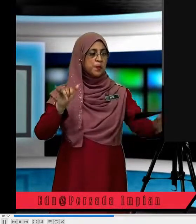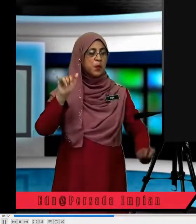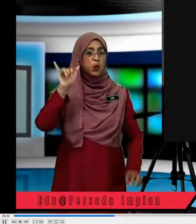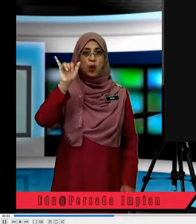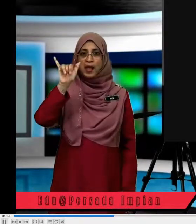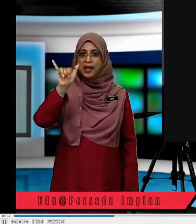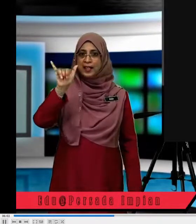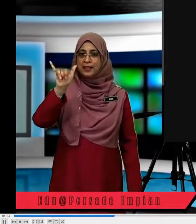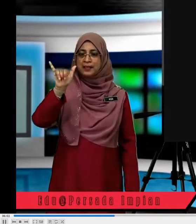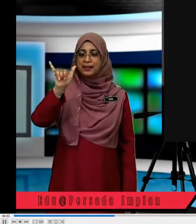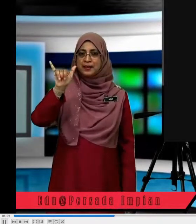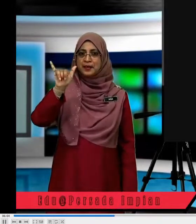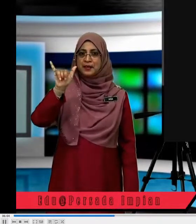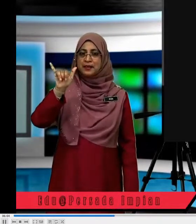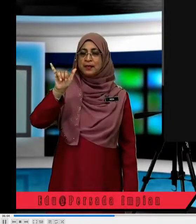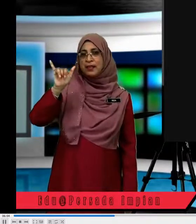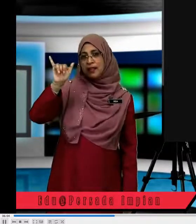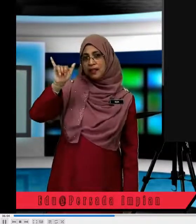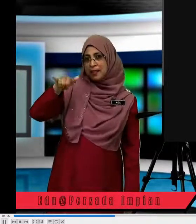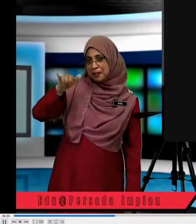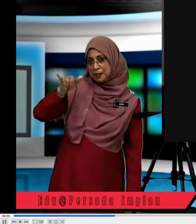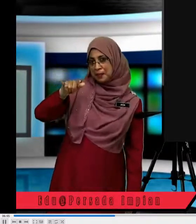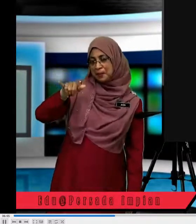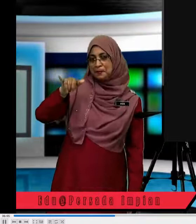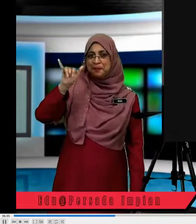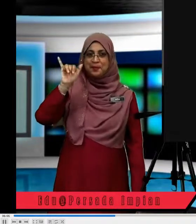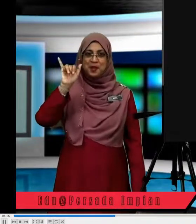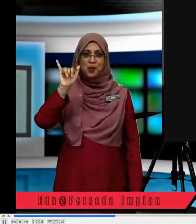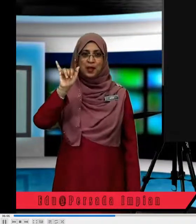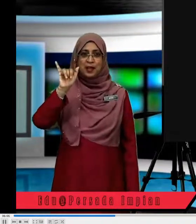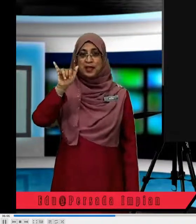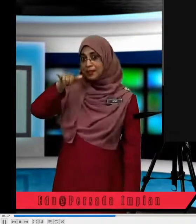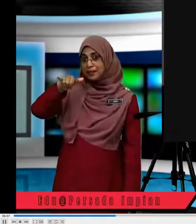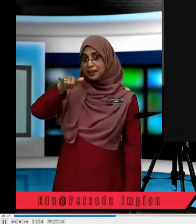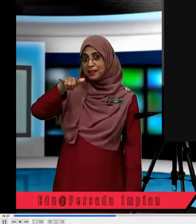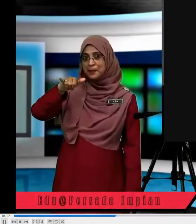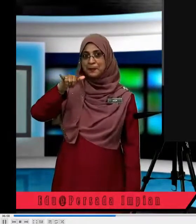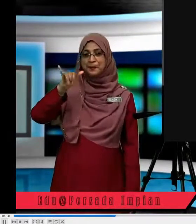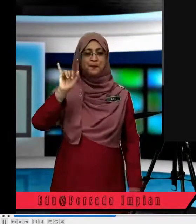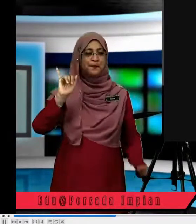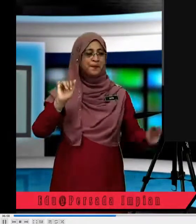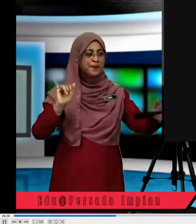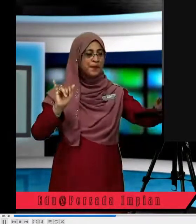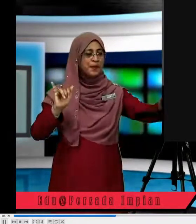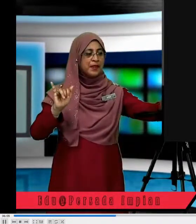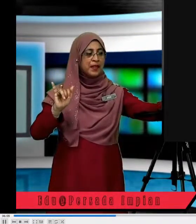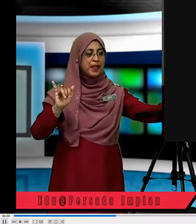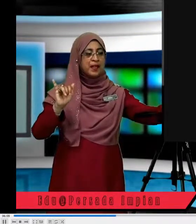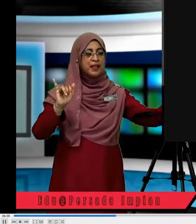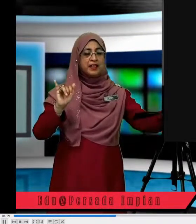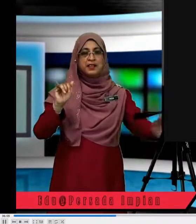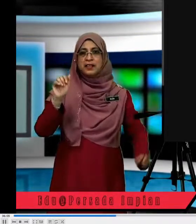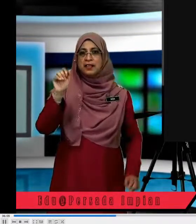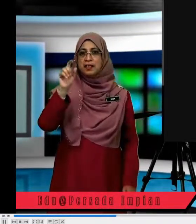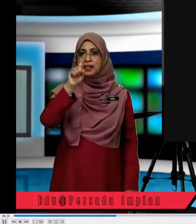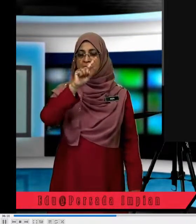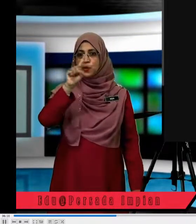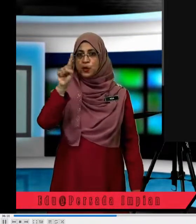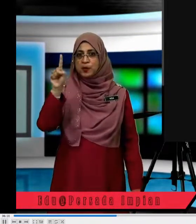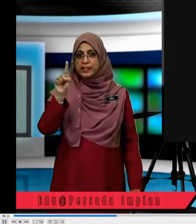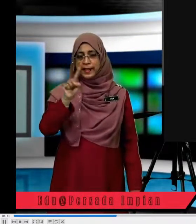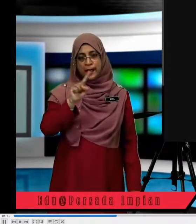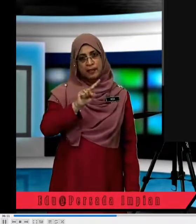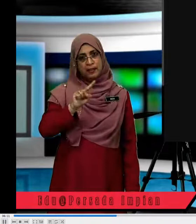Yo wis Yo wis Yo yo Hai dan akhirnya